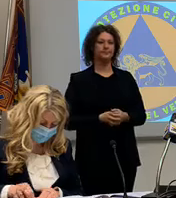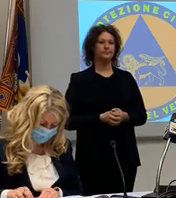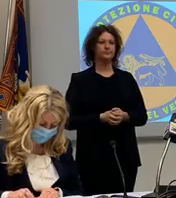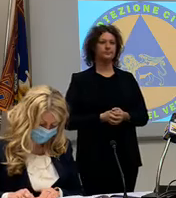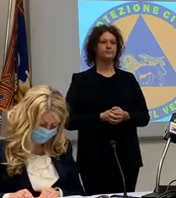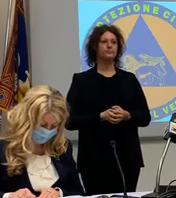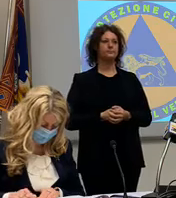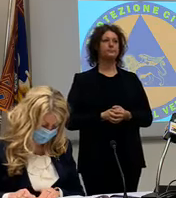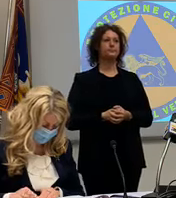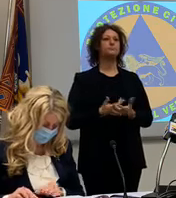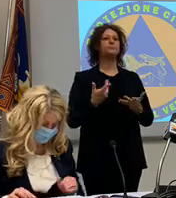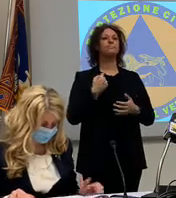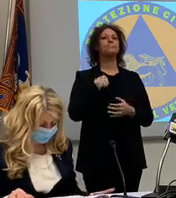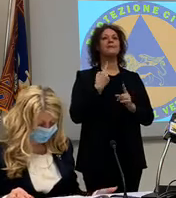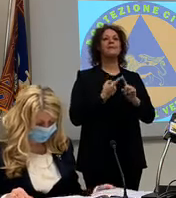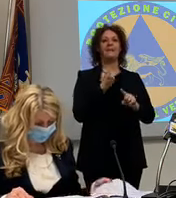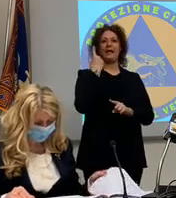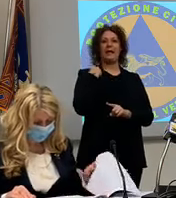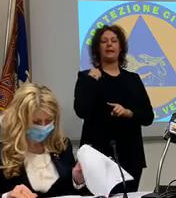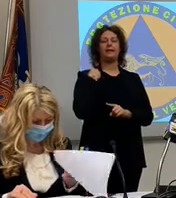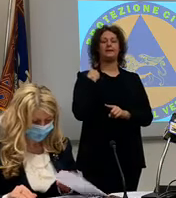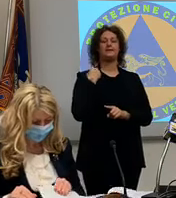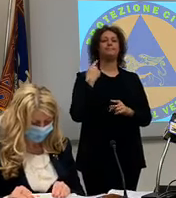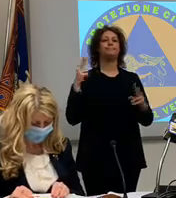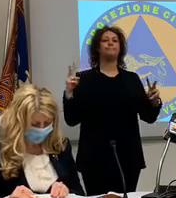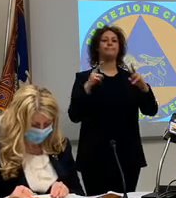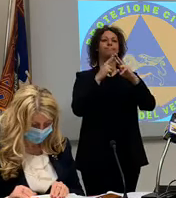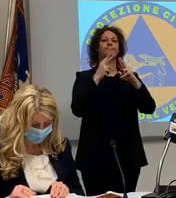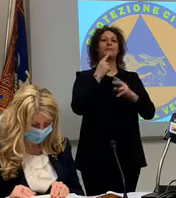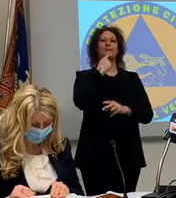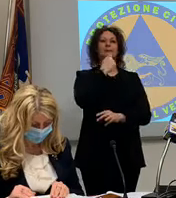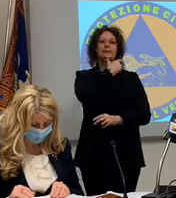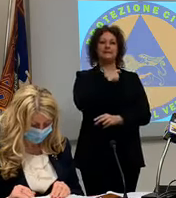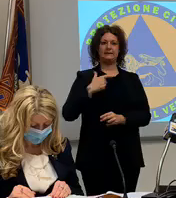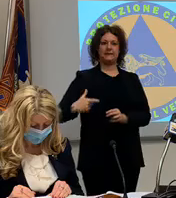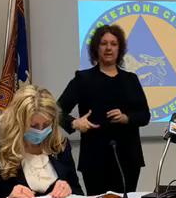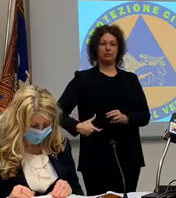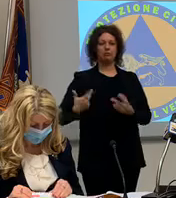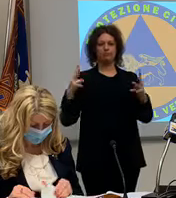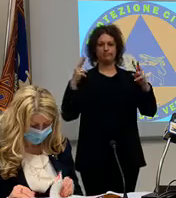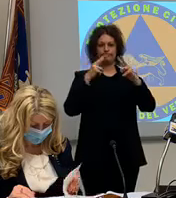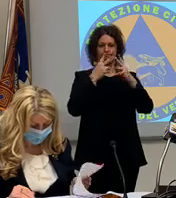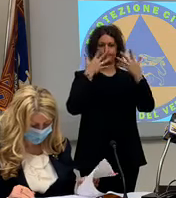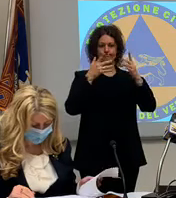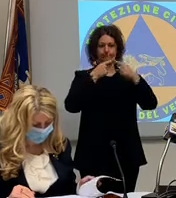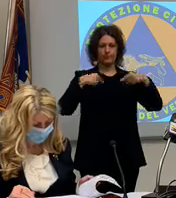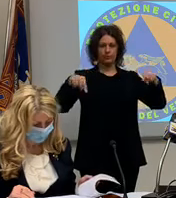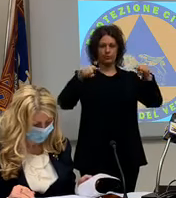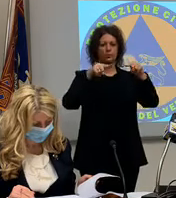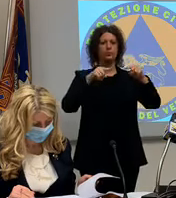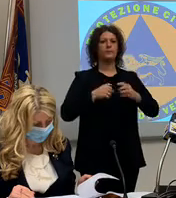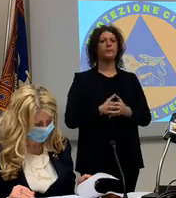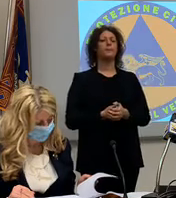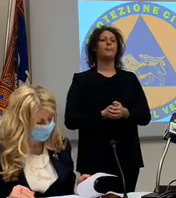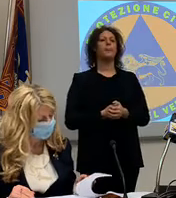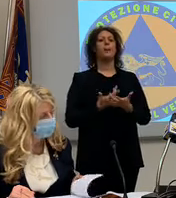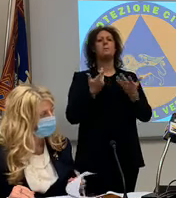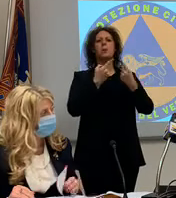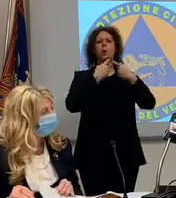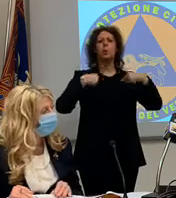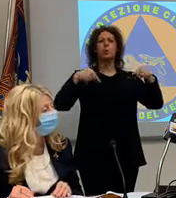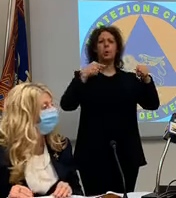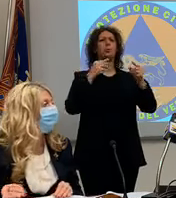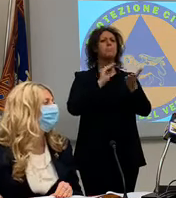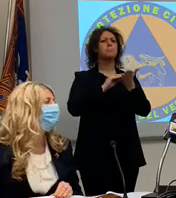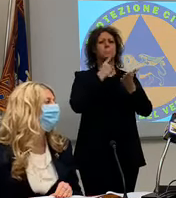l'incontro con i sindaci l'incontro ha avuto sicuramente un esito di di con persone responsabili e